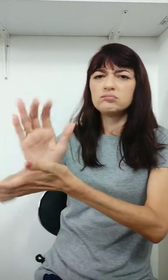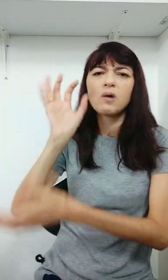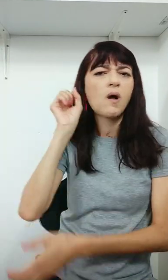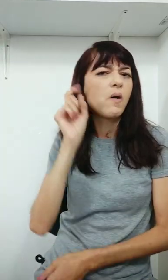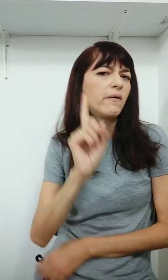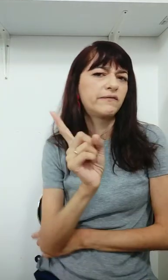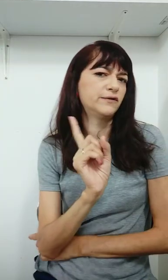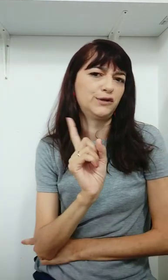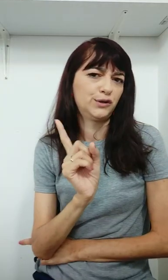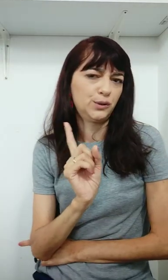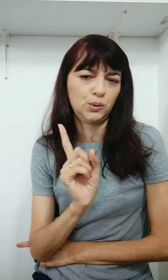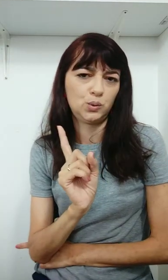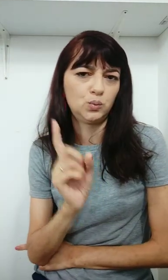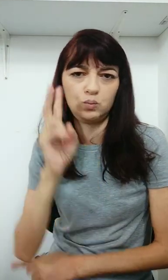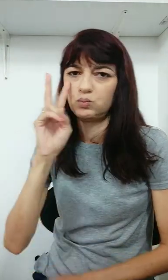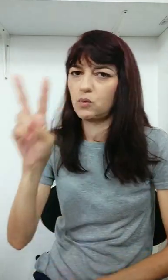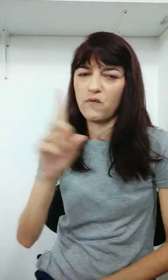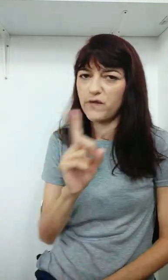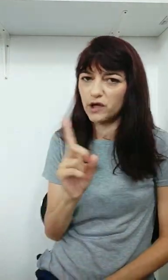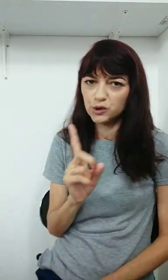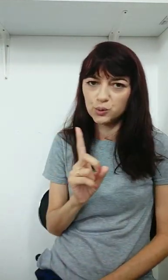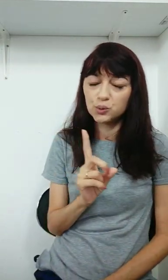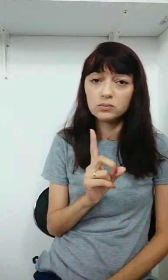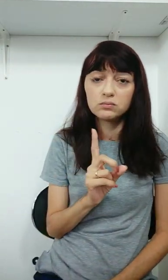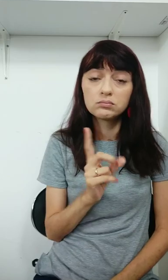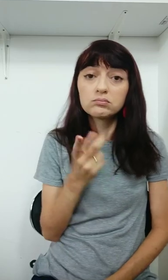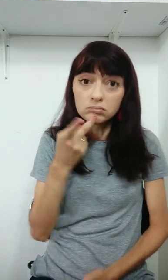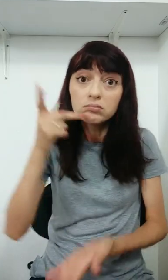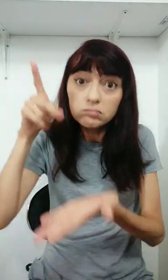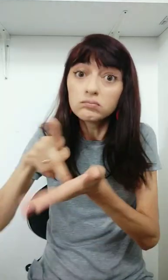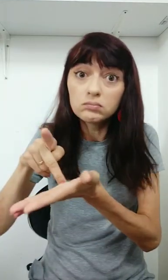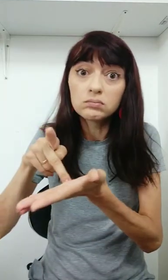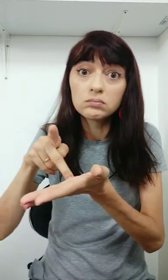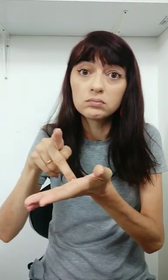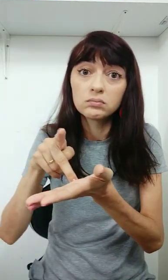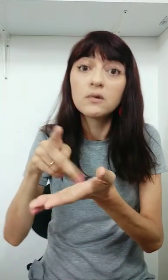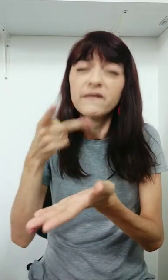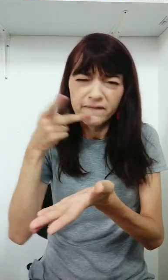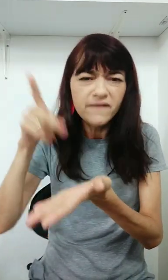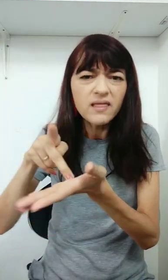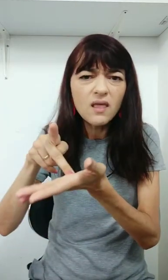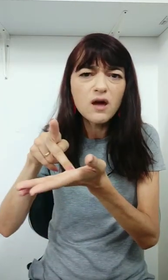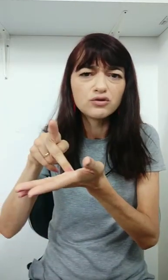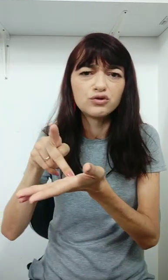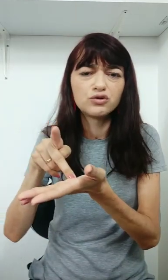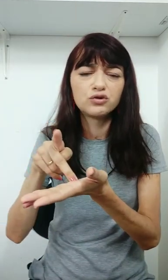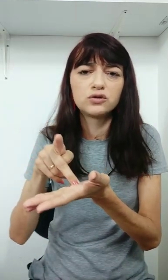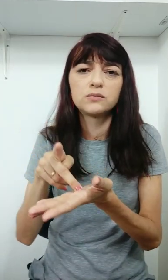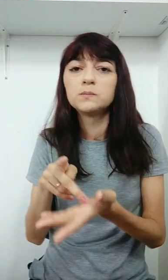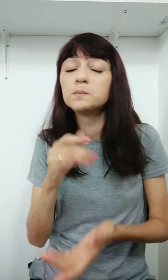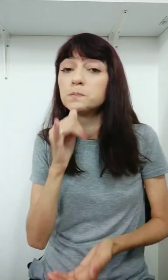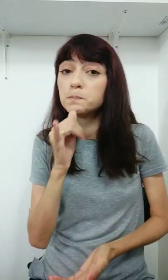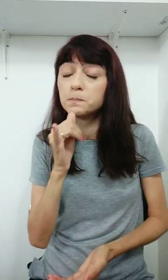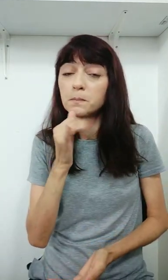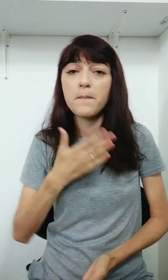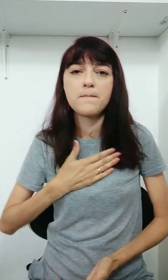Em geral, eu não vejo os surdos terem esse preconceito pelos ouvintes, tá bom? Estou falando a verdade com você. Eu não vejo os